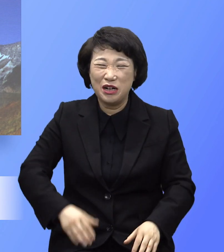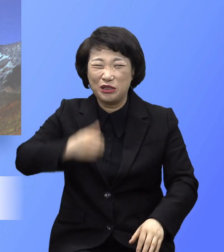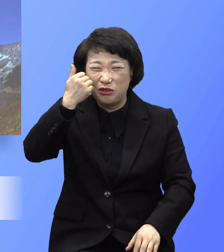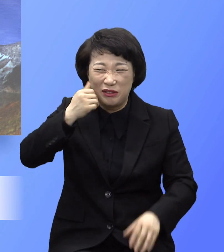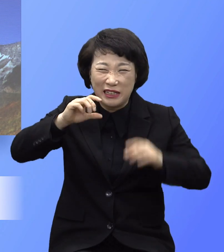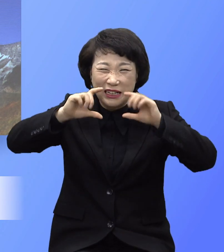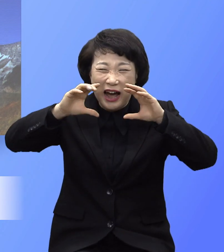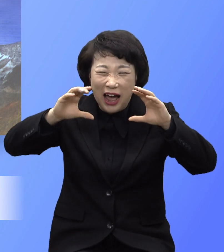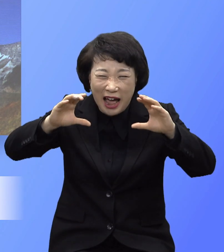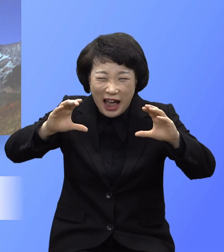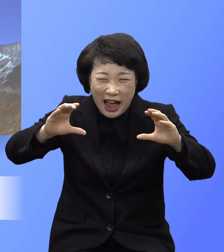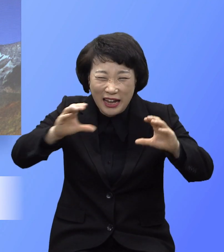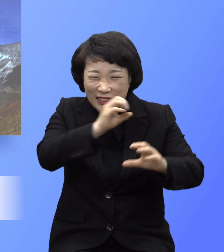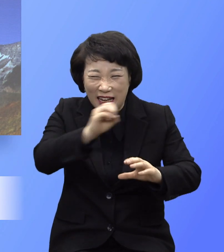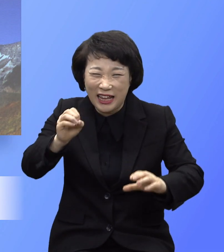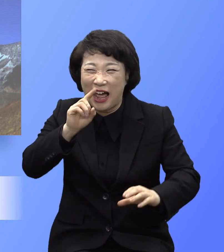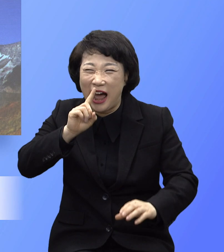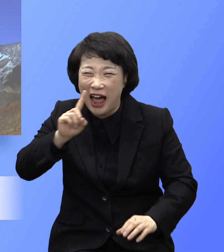지금은 전화로 할 텐데